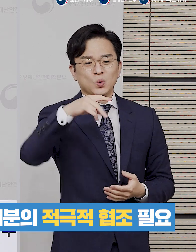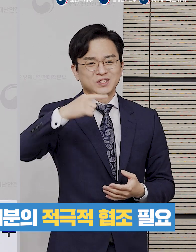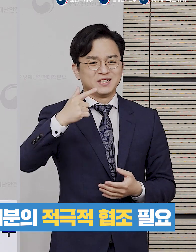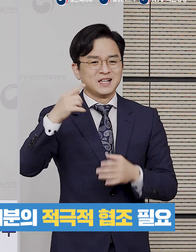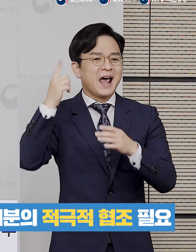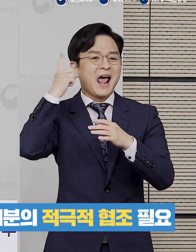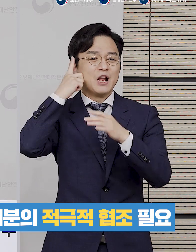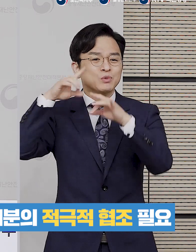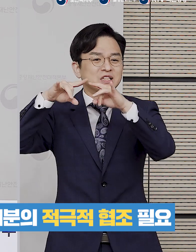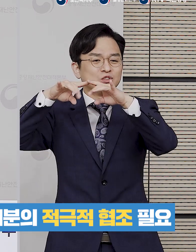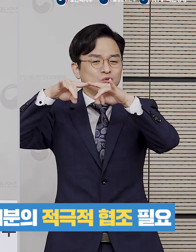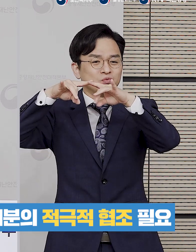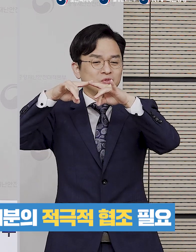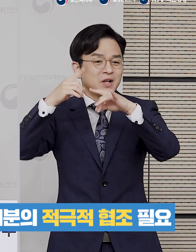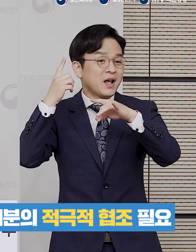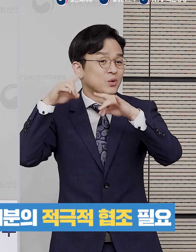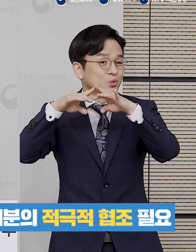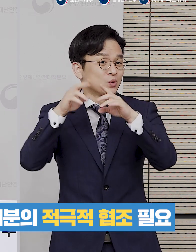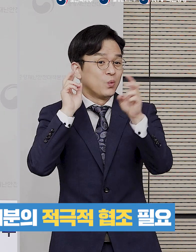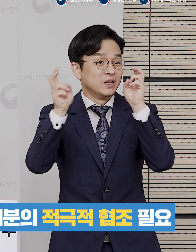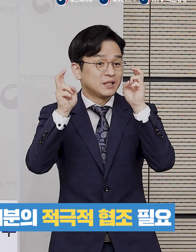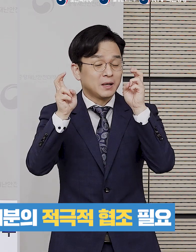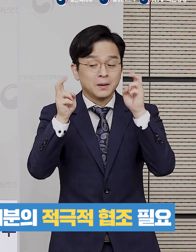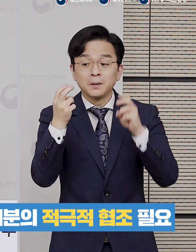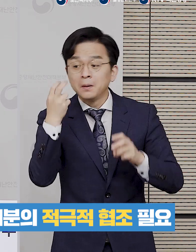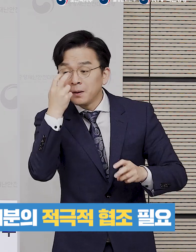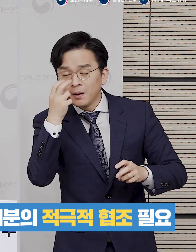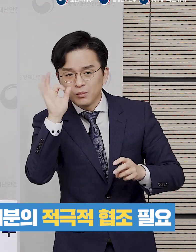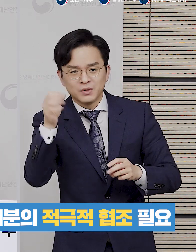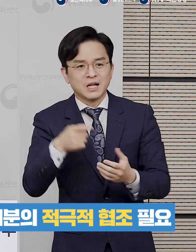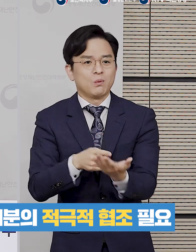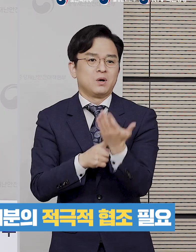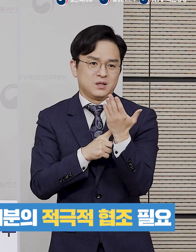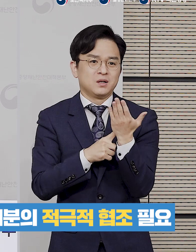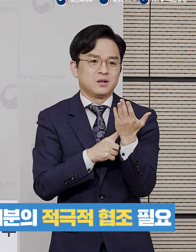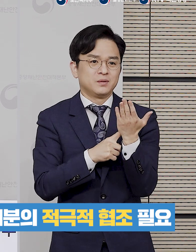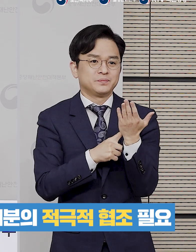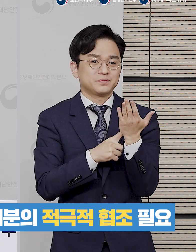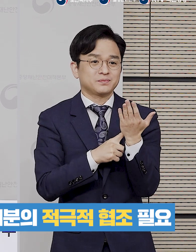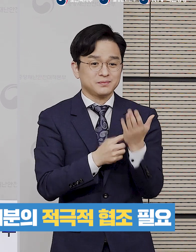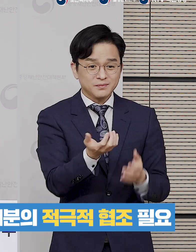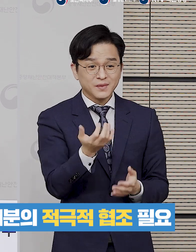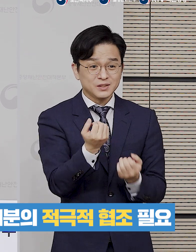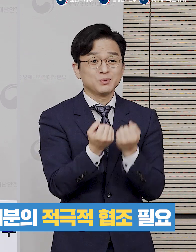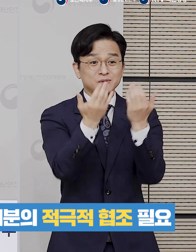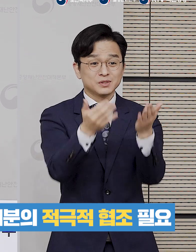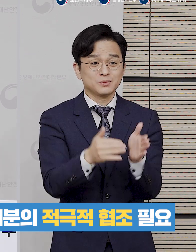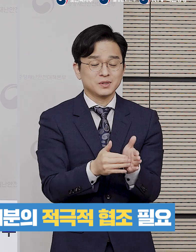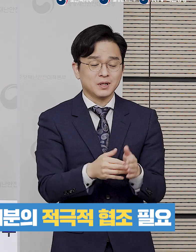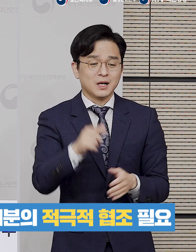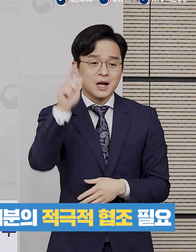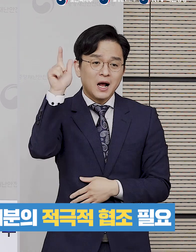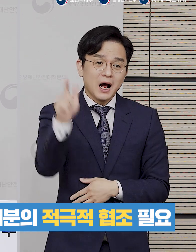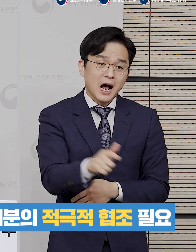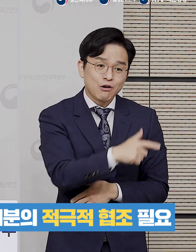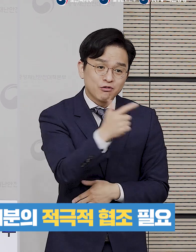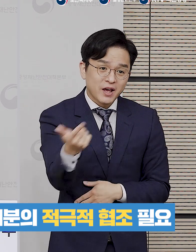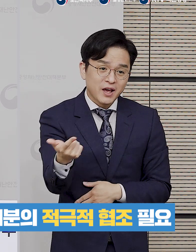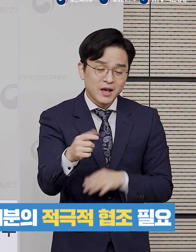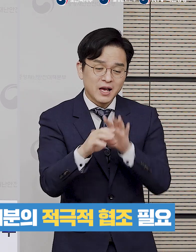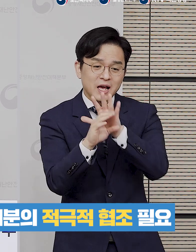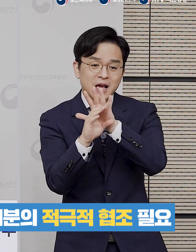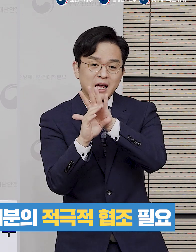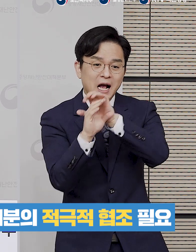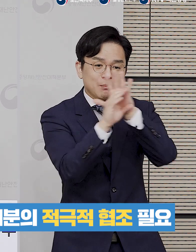수 있었습니다. 저희가 목표로 했었던 하루에 50명 이하의 확진자 발생 그리고